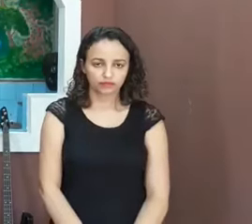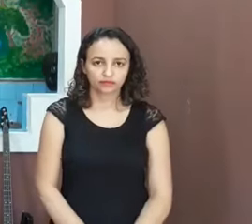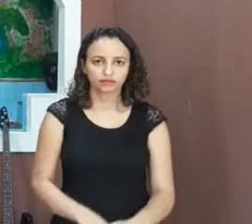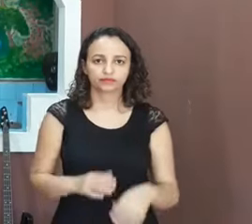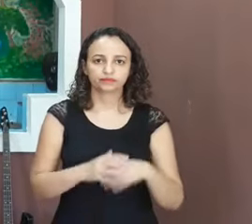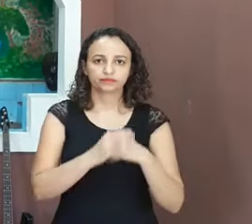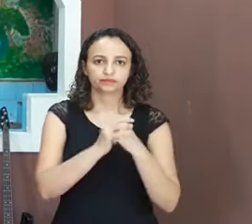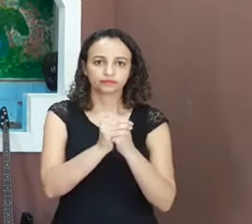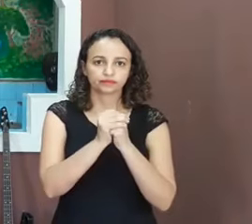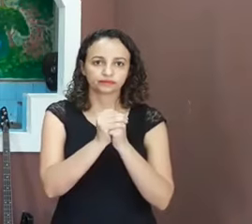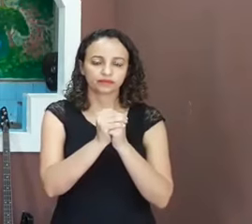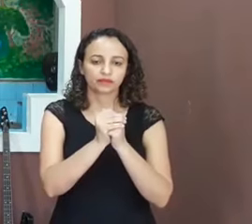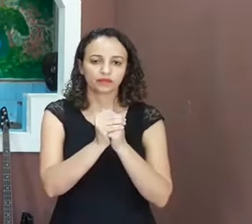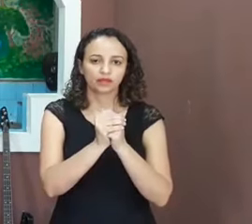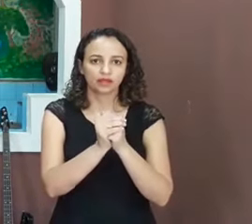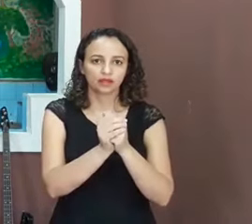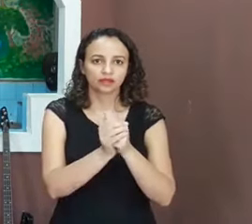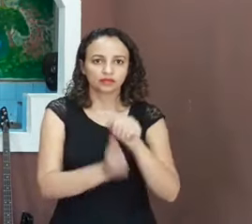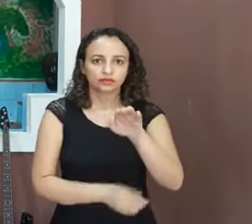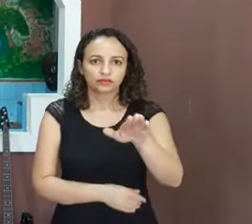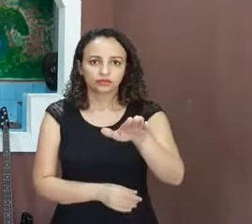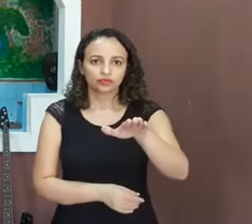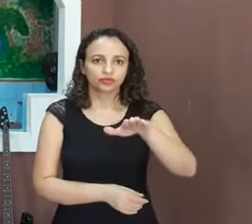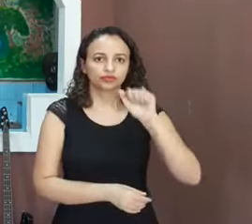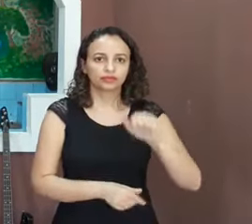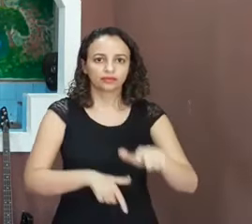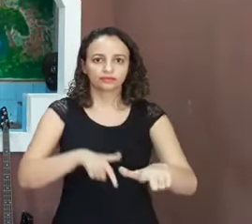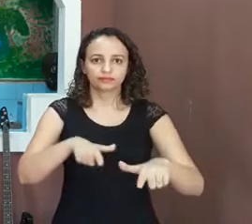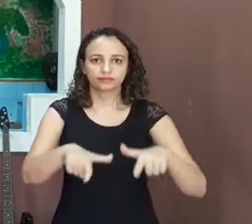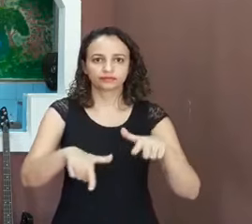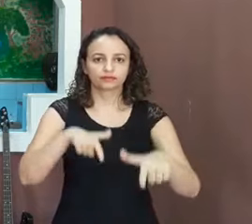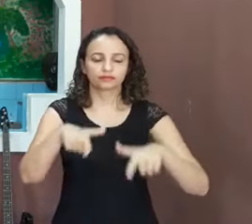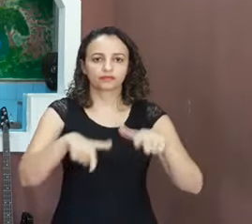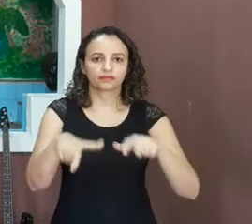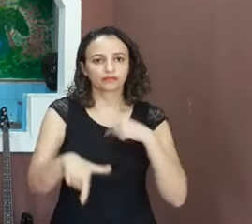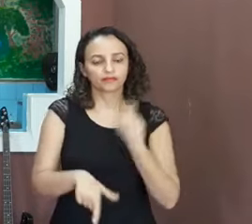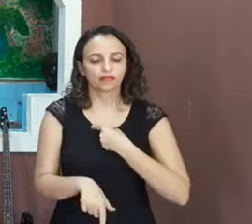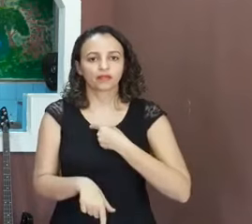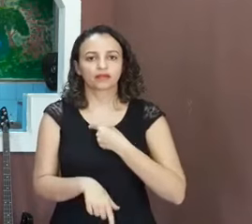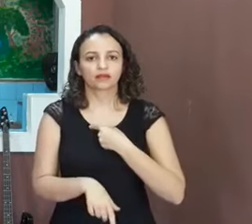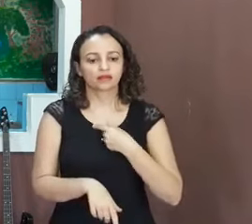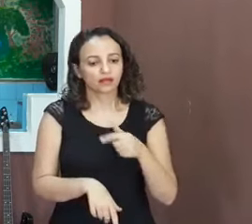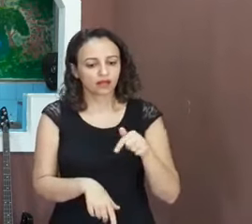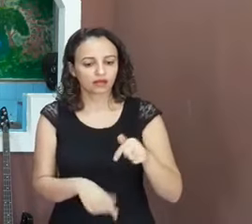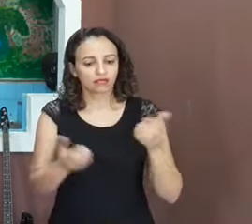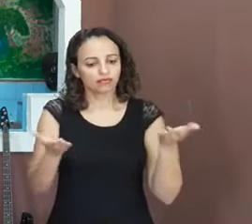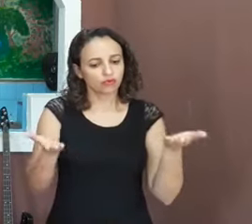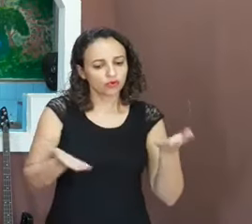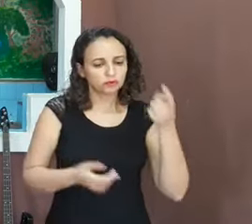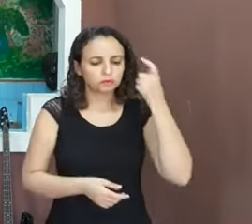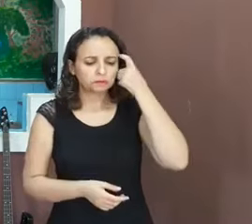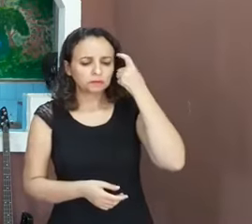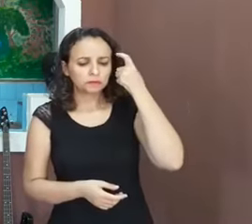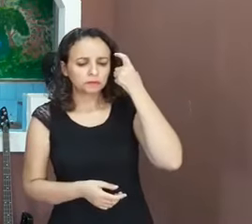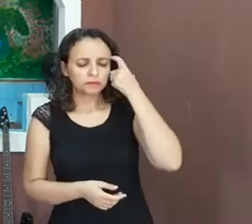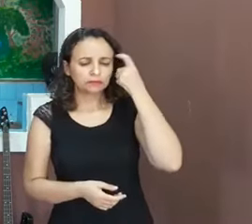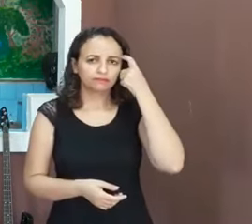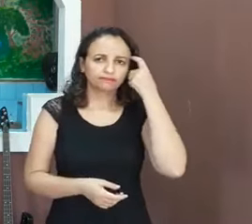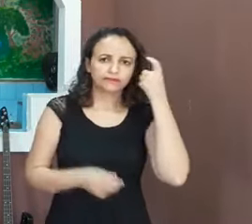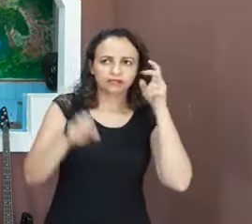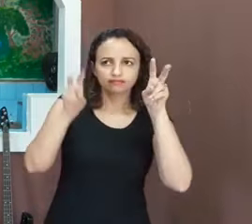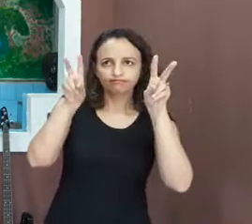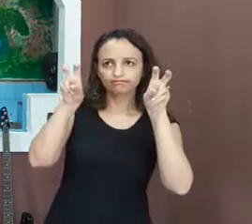Amém? Convite ao trabalho. É isso que nós queremos pensar nesta